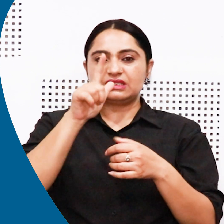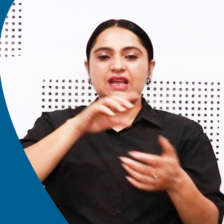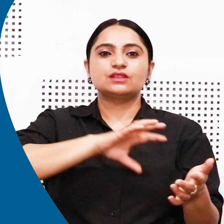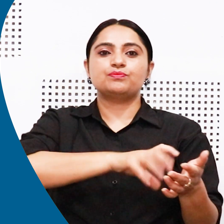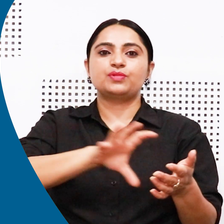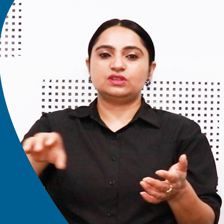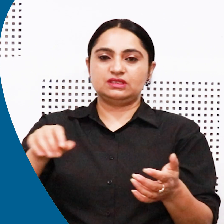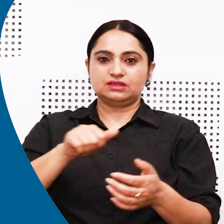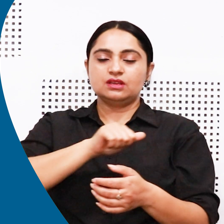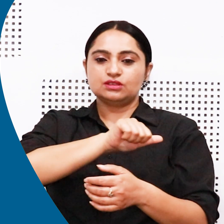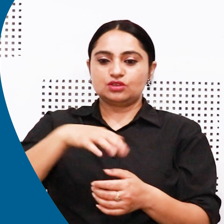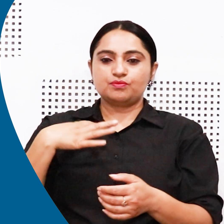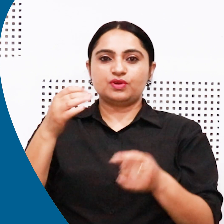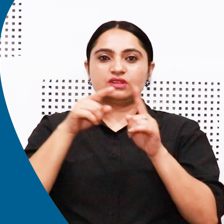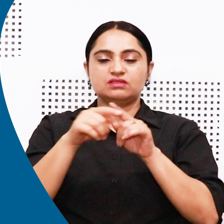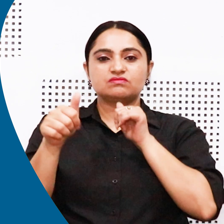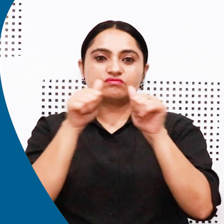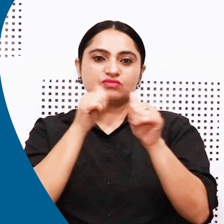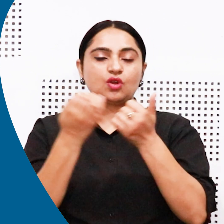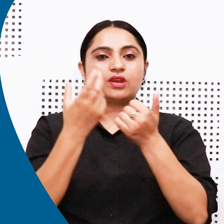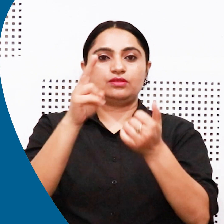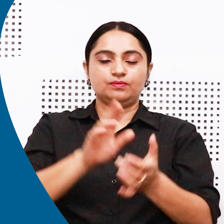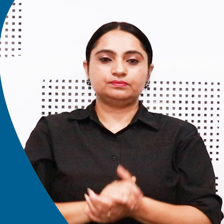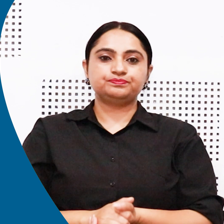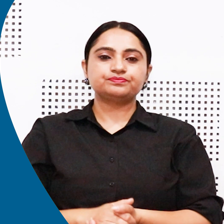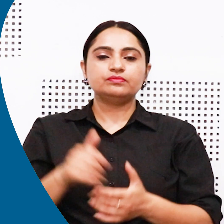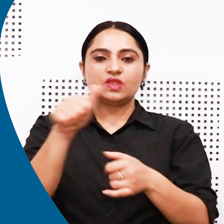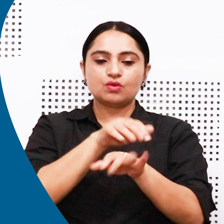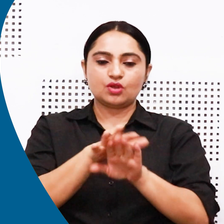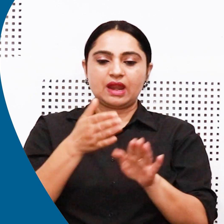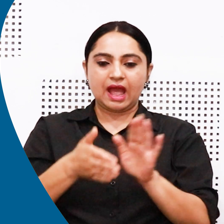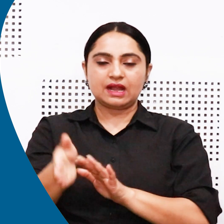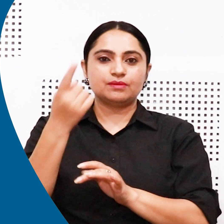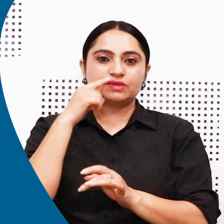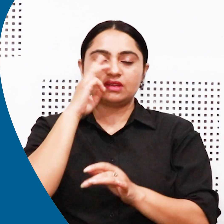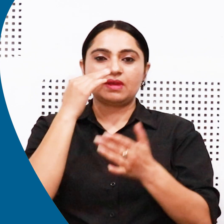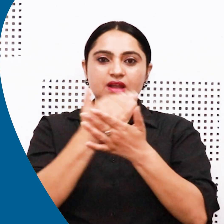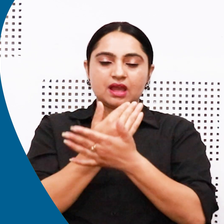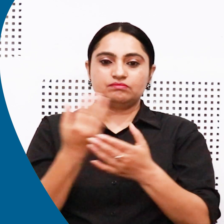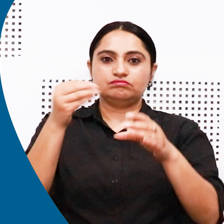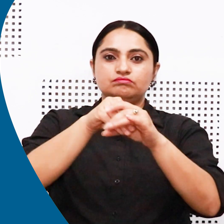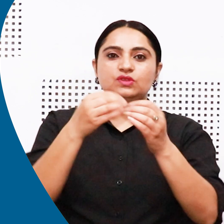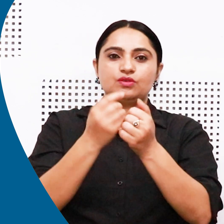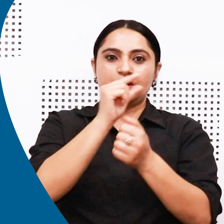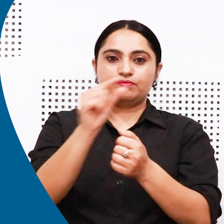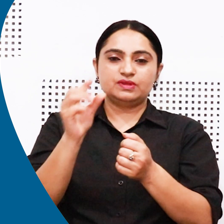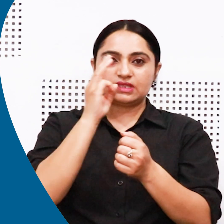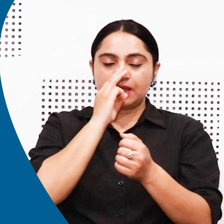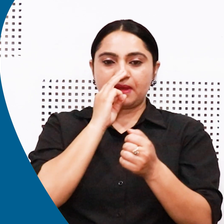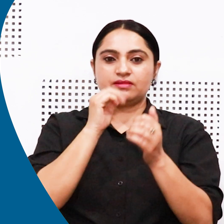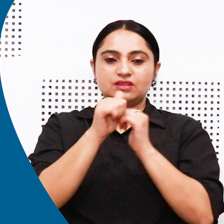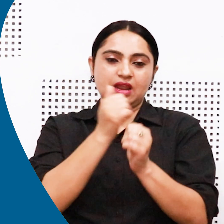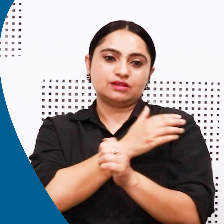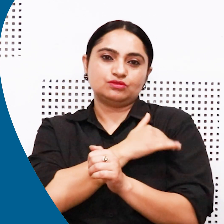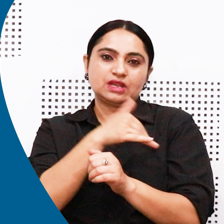प्रदेशका जनप्रतिनिधिसँग अन्तर्क्रिया गरिएको थियो। उनीहरूले आगामी दिनमा कार्यक्रममा समेट्नुपर्ने विषयका बारेमा दिएका